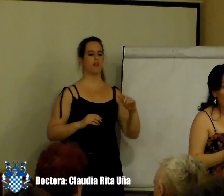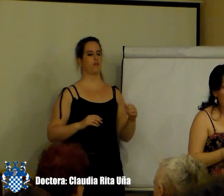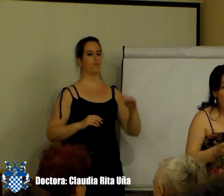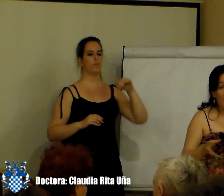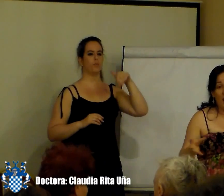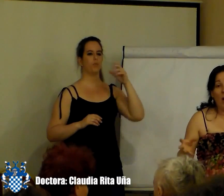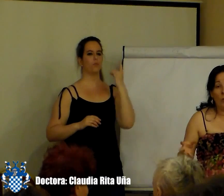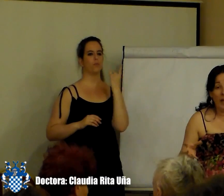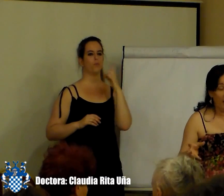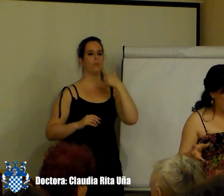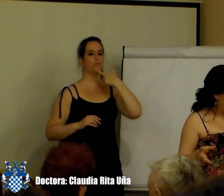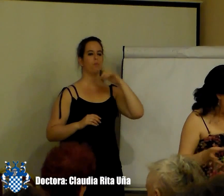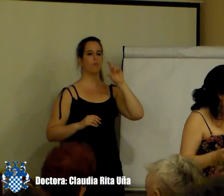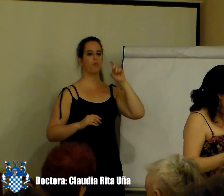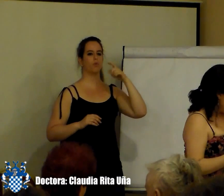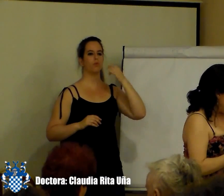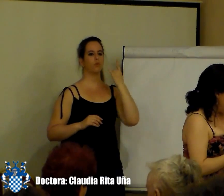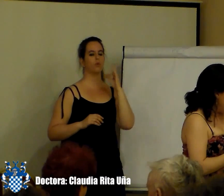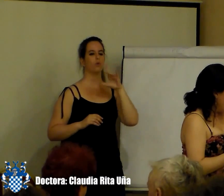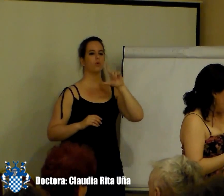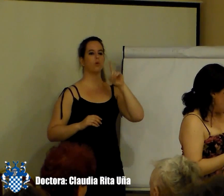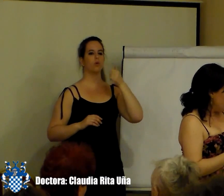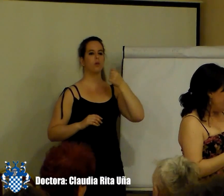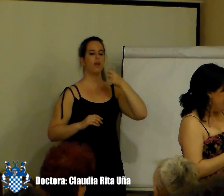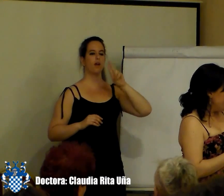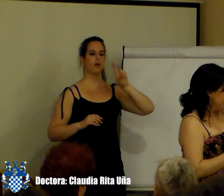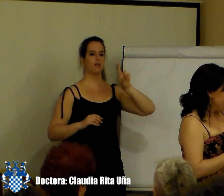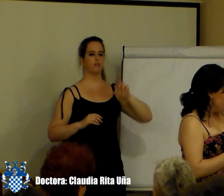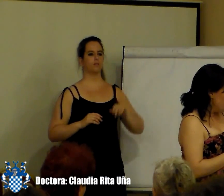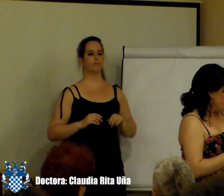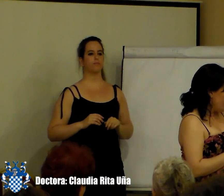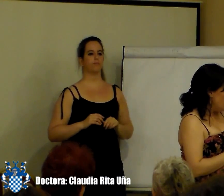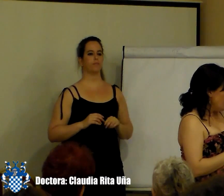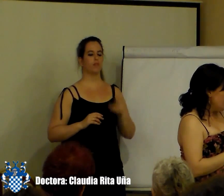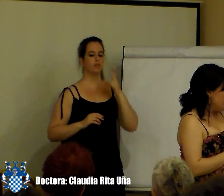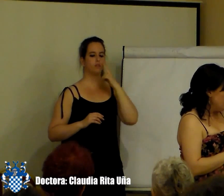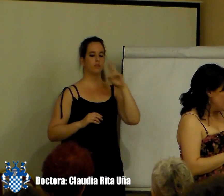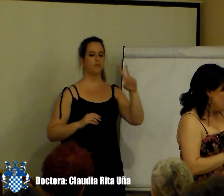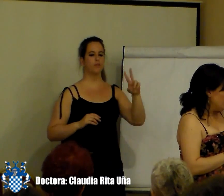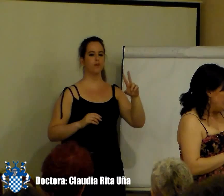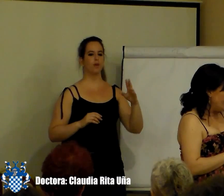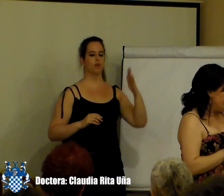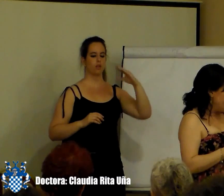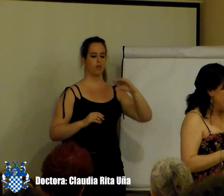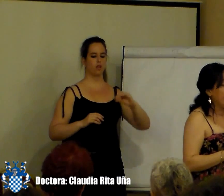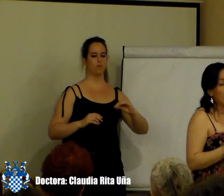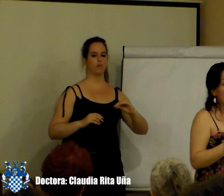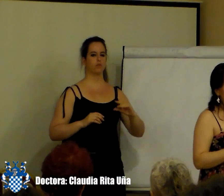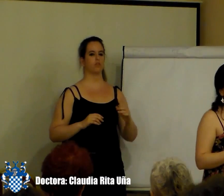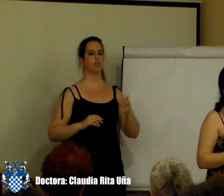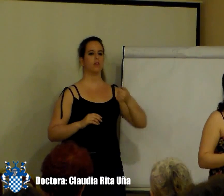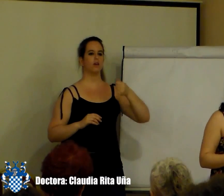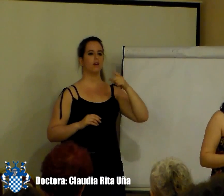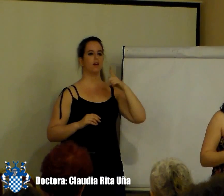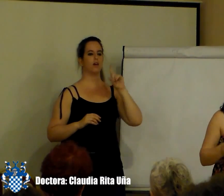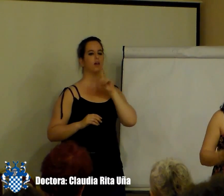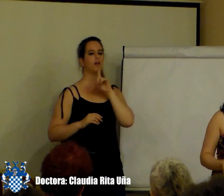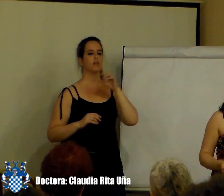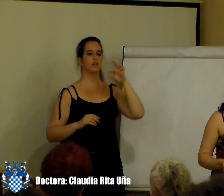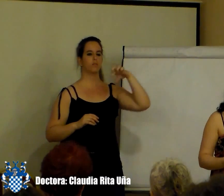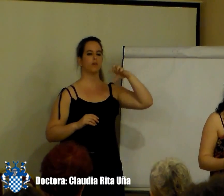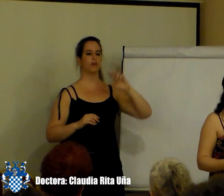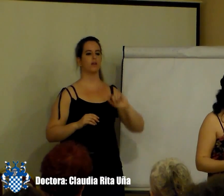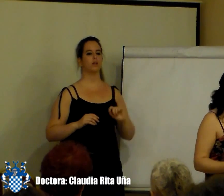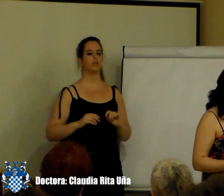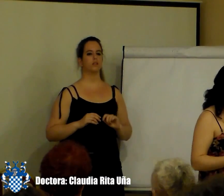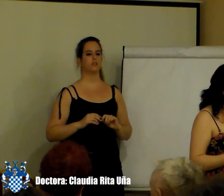está todo muy aunado con el músculo, se vio que hay una disminución de ATP, que es una sustancia que le da